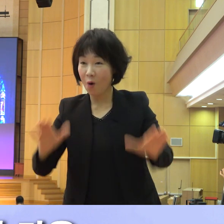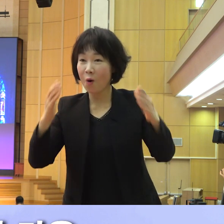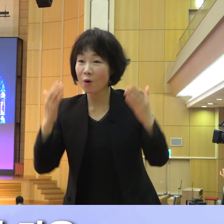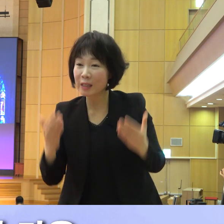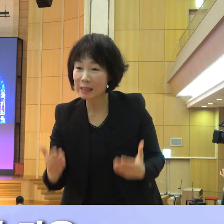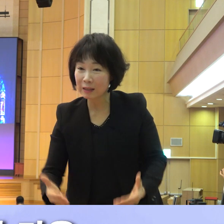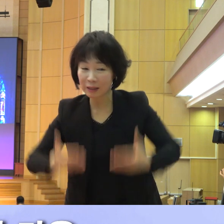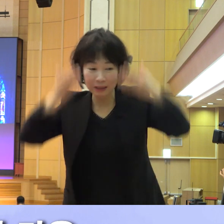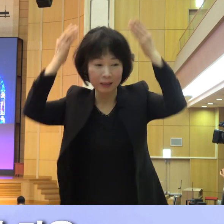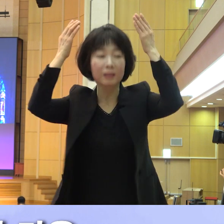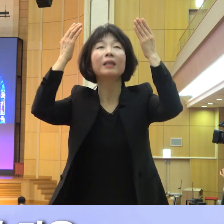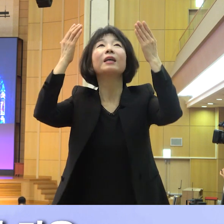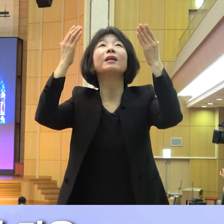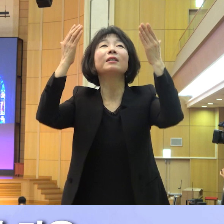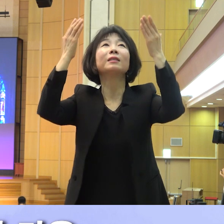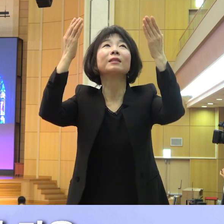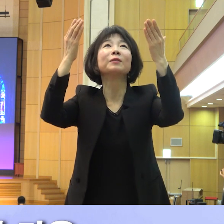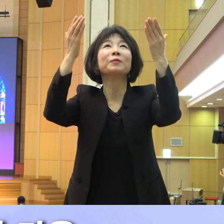오늘